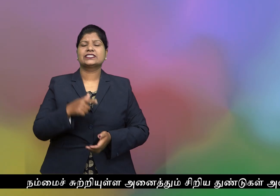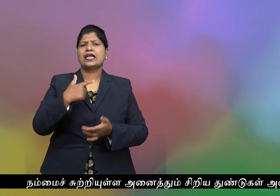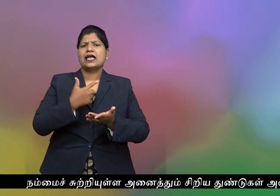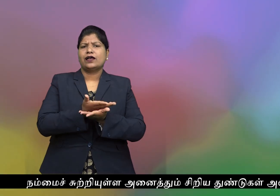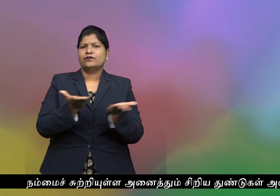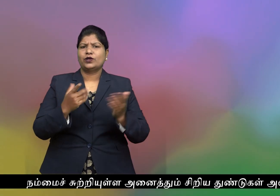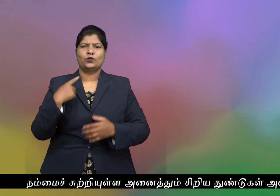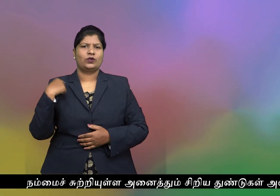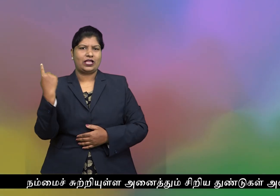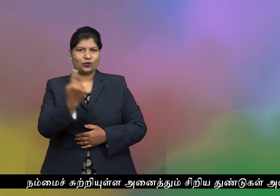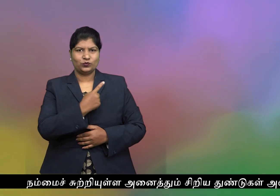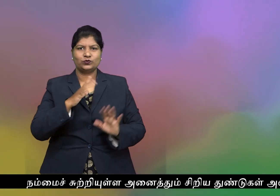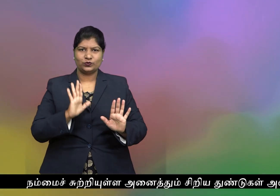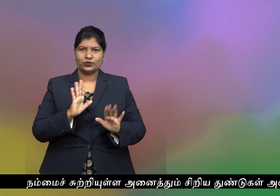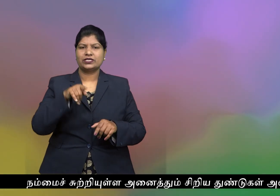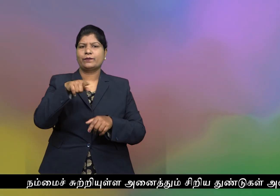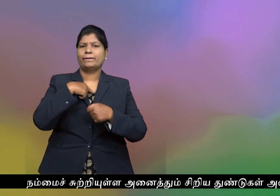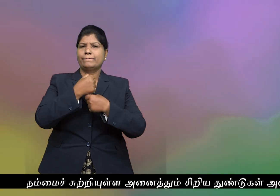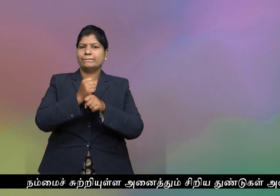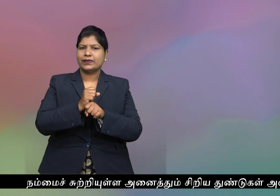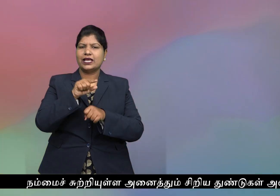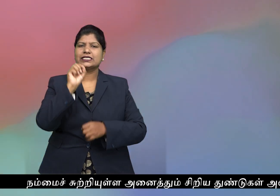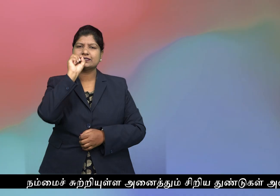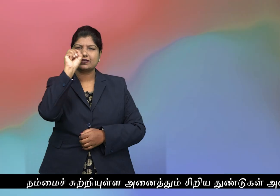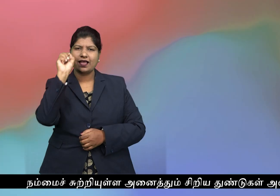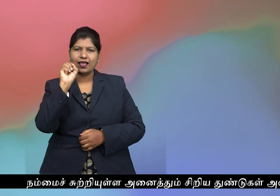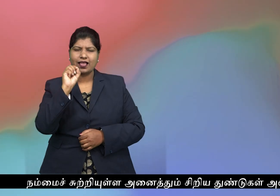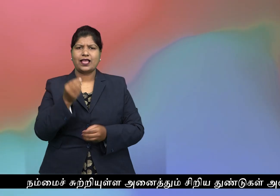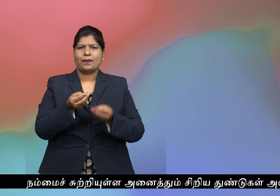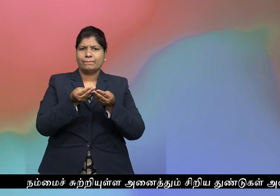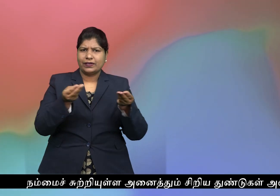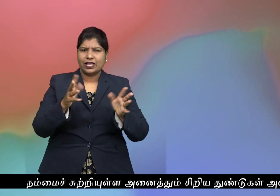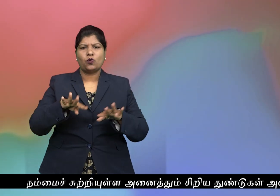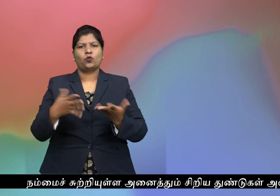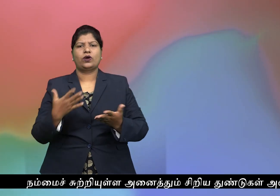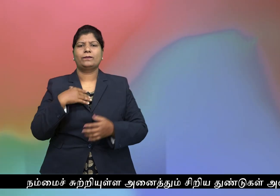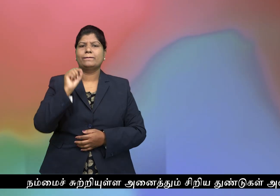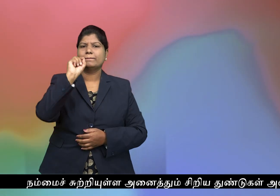நம்மை சுற்றியுள்ள அனைத்தும் சிறிய துண்டுகள் அல்லது துகள்களால் ஆனது.